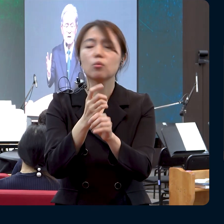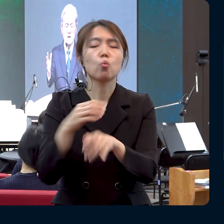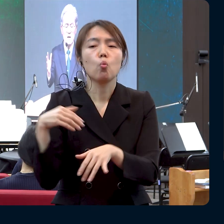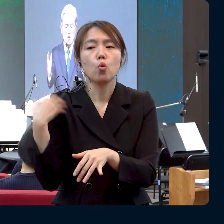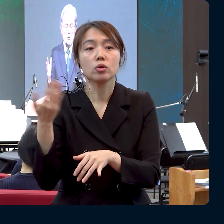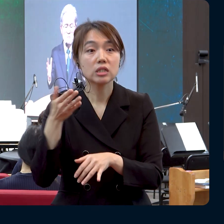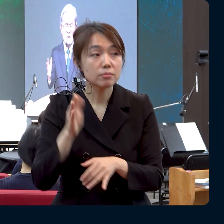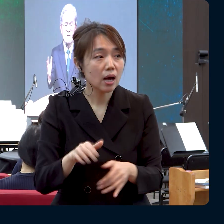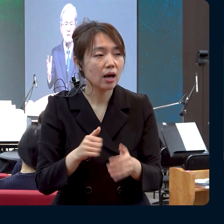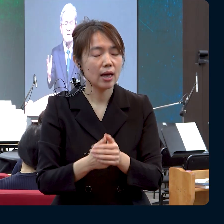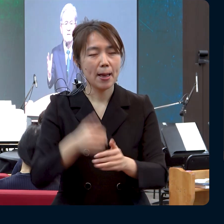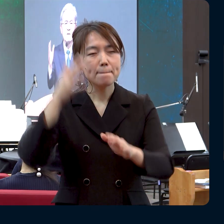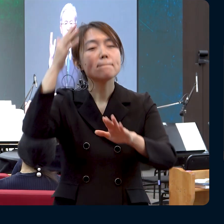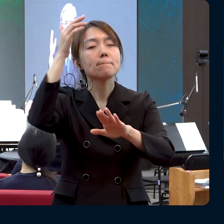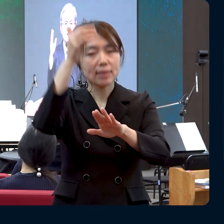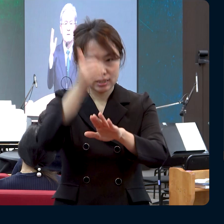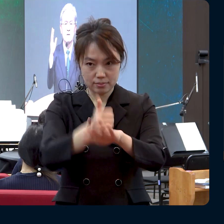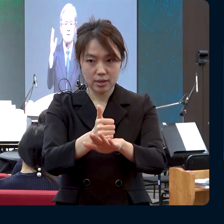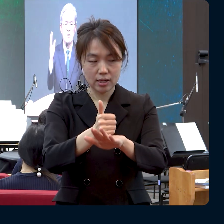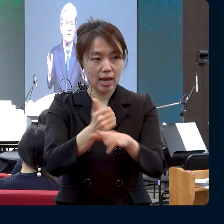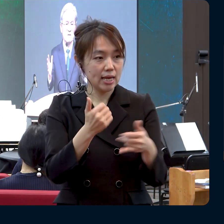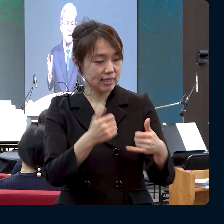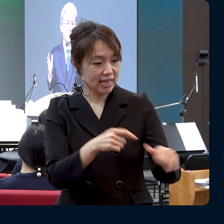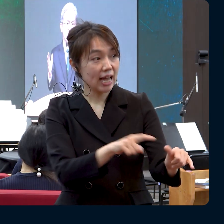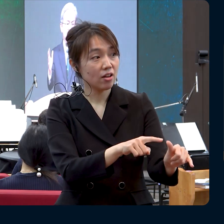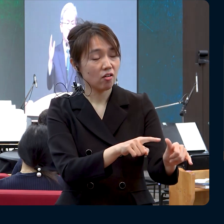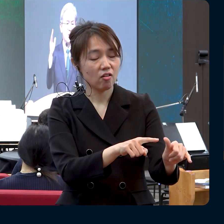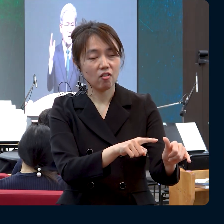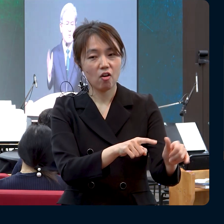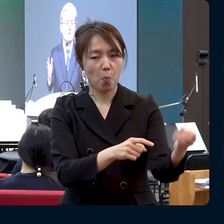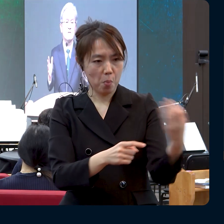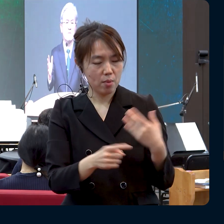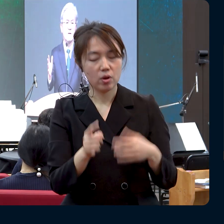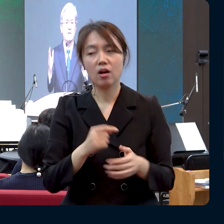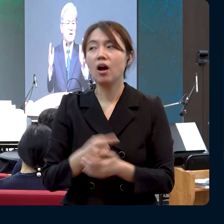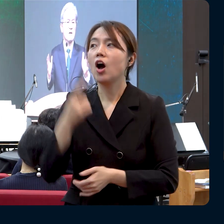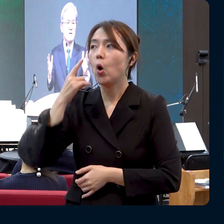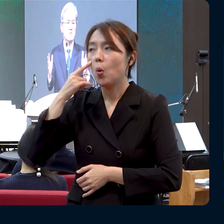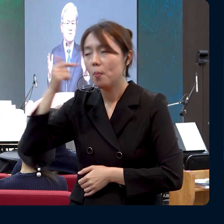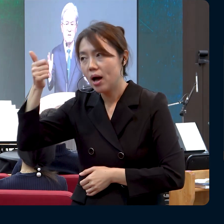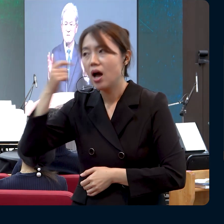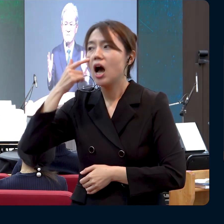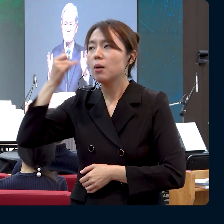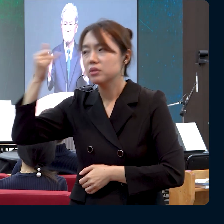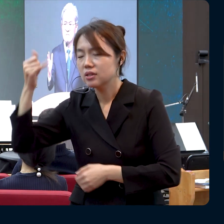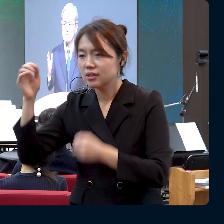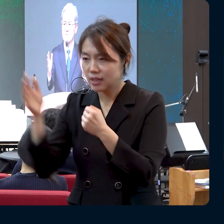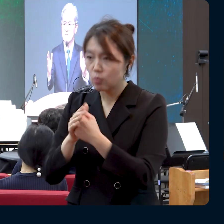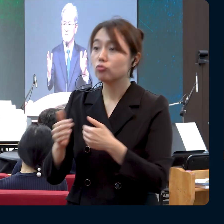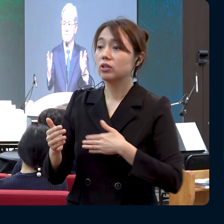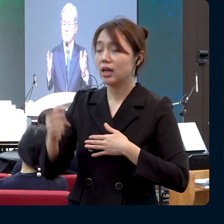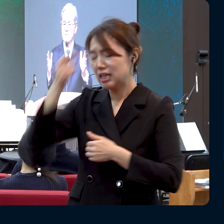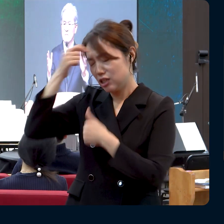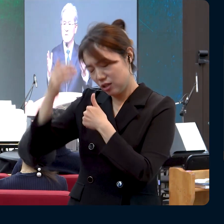자녀로부터 정말 어머니 때문에, 아버지 때문에 내가 살았습니다,